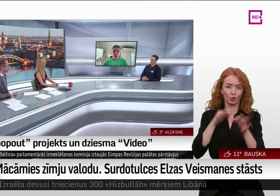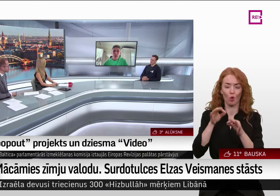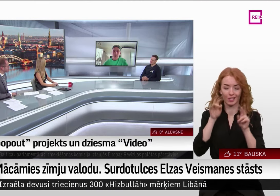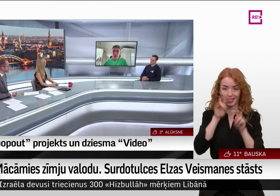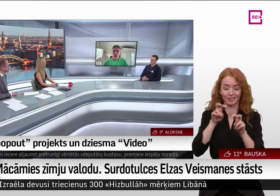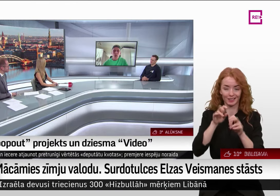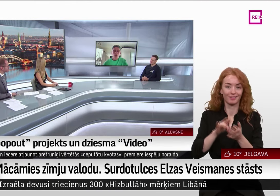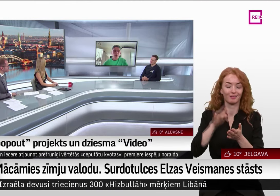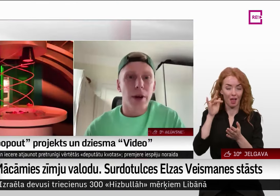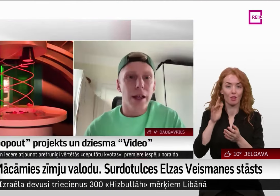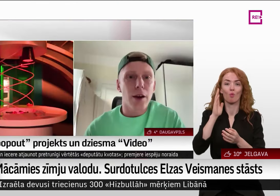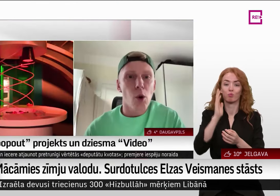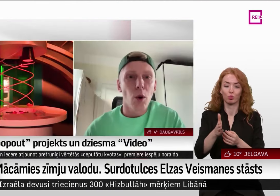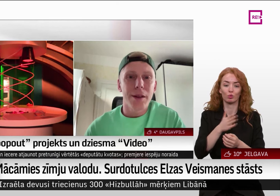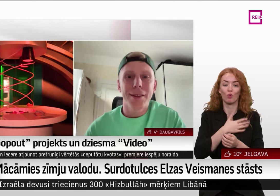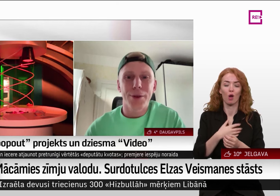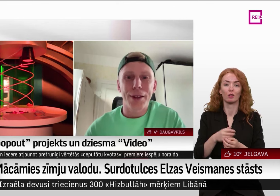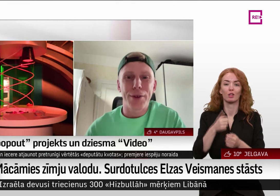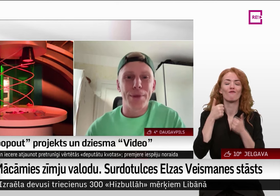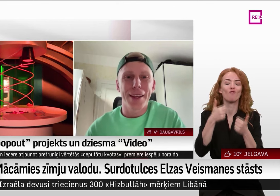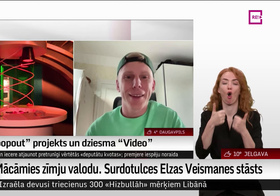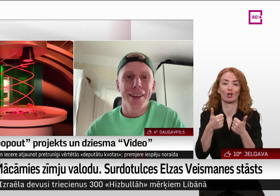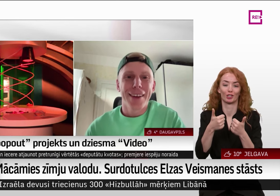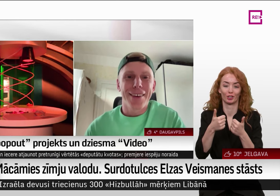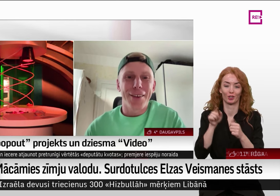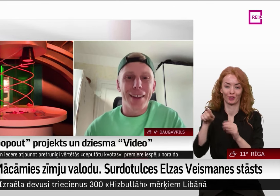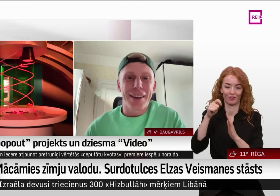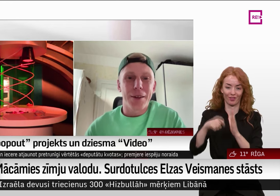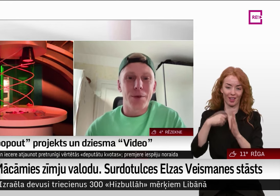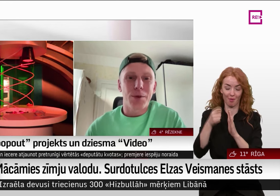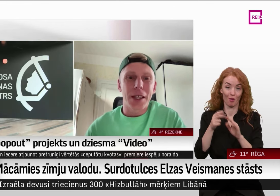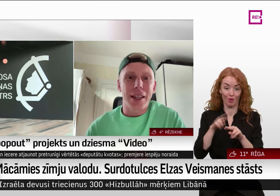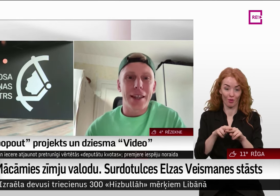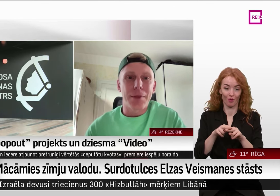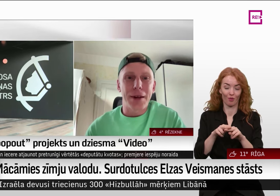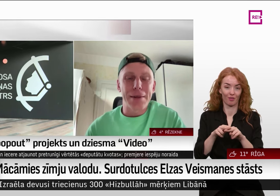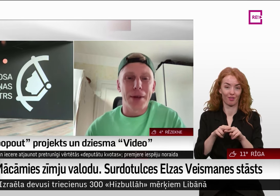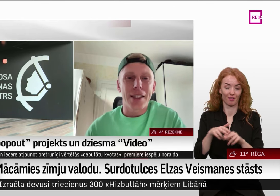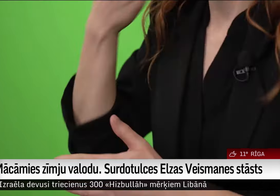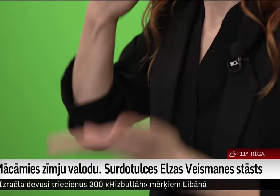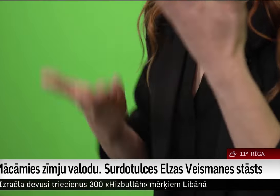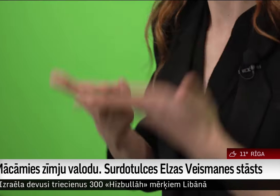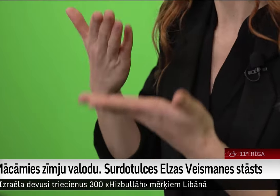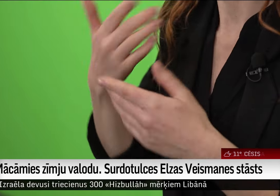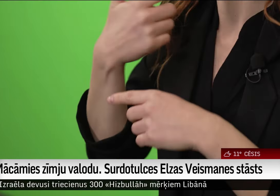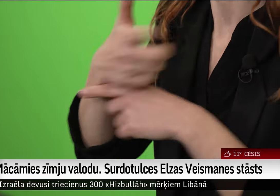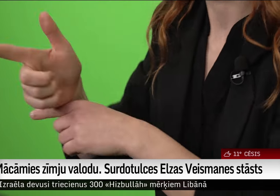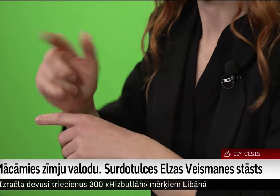ka būs baigi cool. Elza Veismana strādā par zīmju valodas tulci Latvijas televīzijā, ikdienu